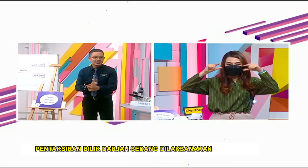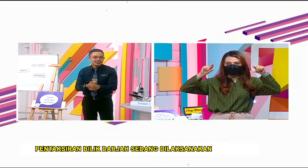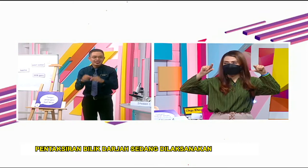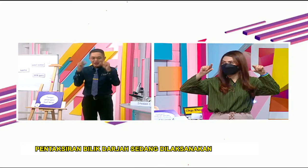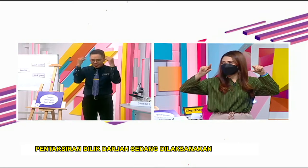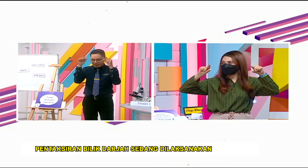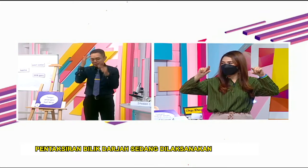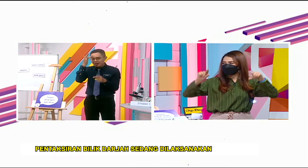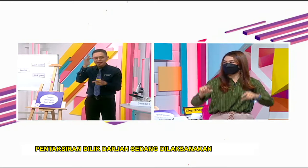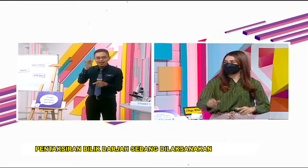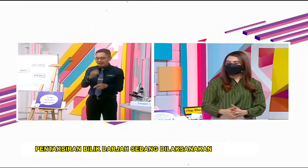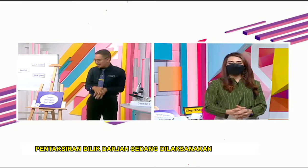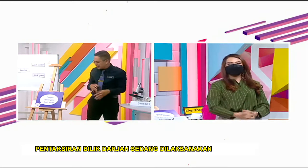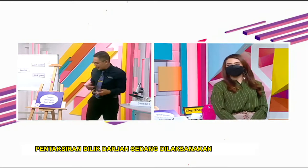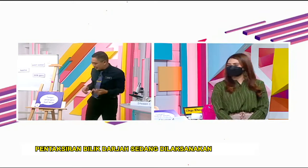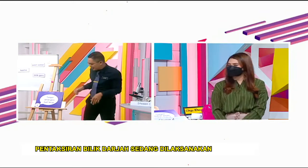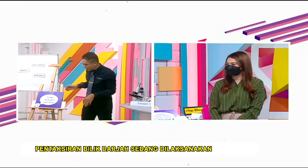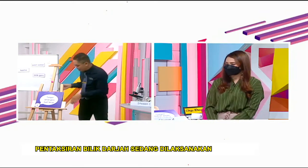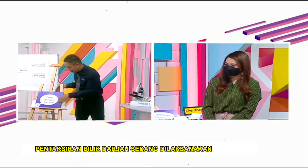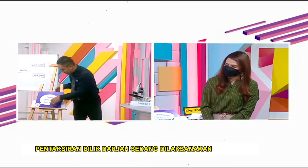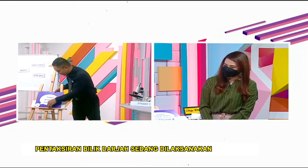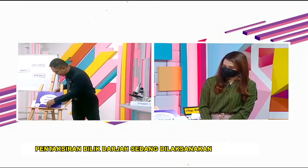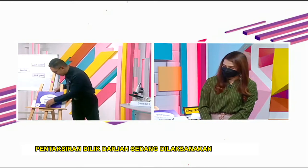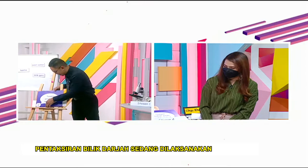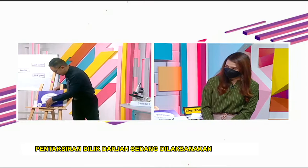Guru. Okey, pandai. Kita tengok jawapannya betul ke tak?